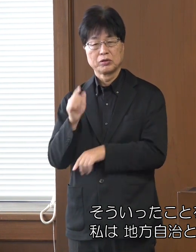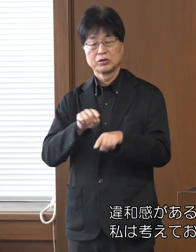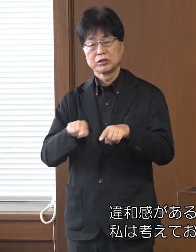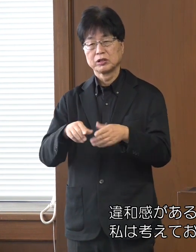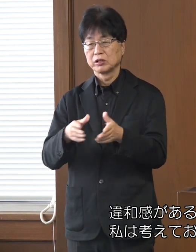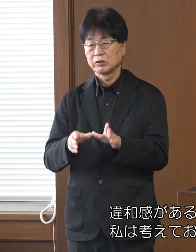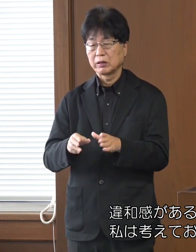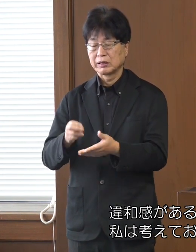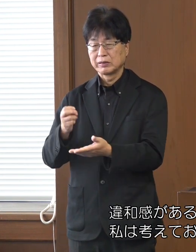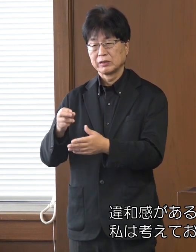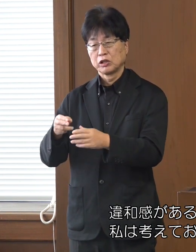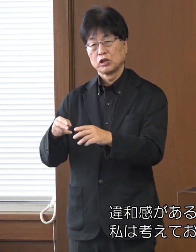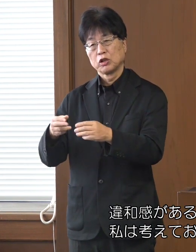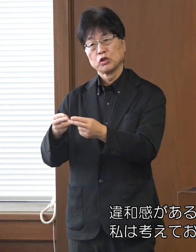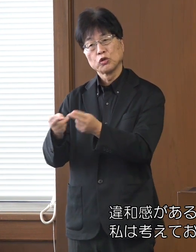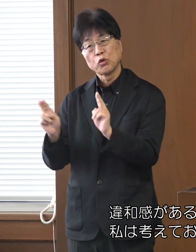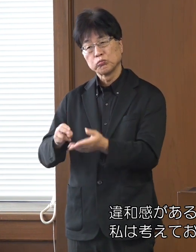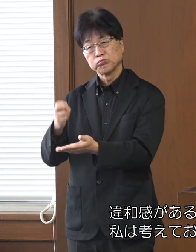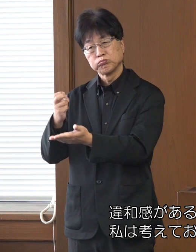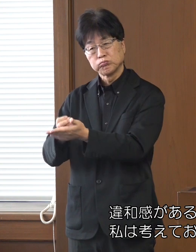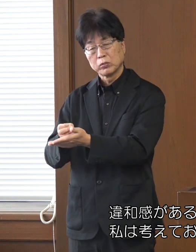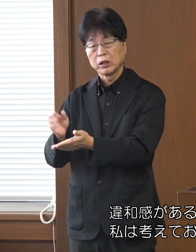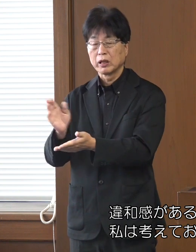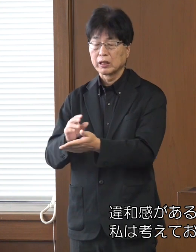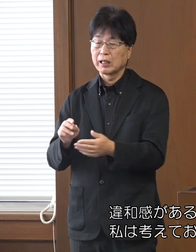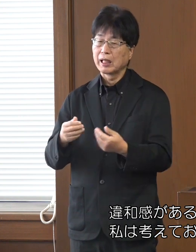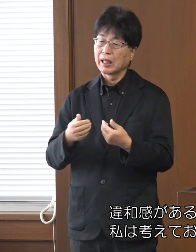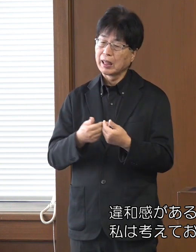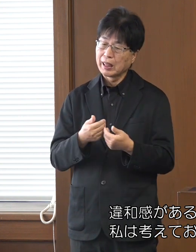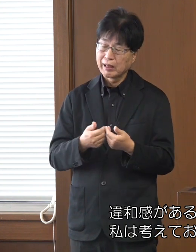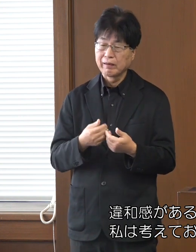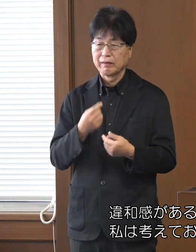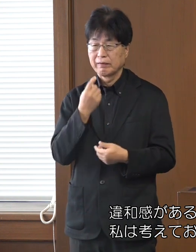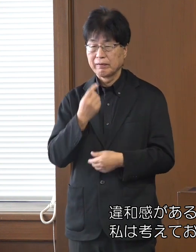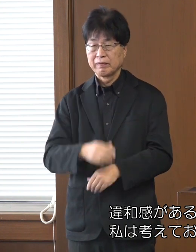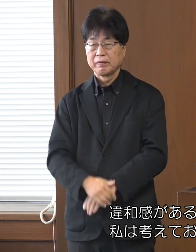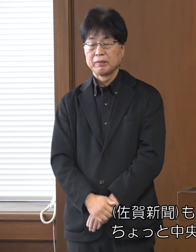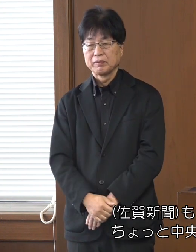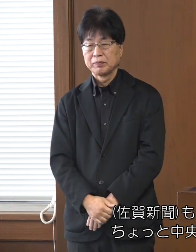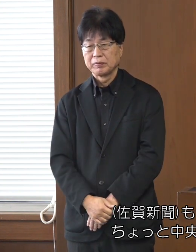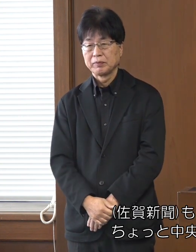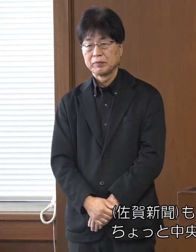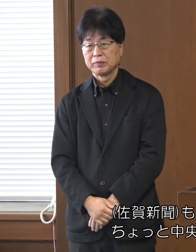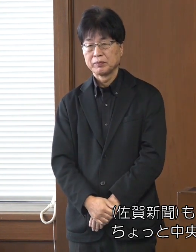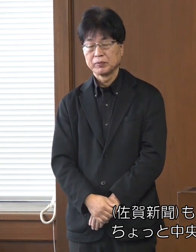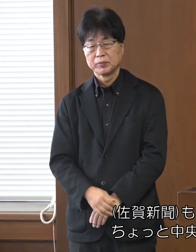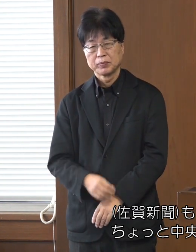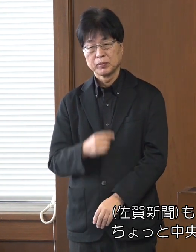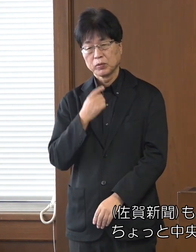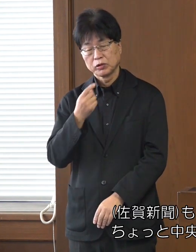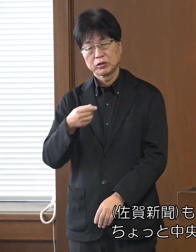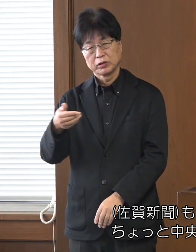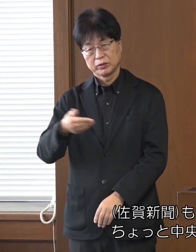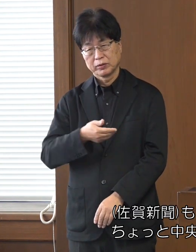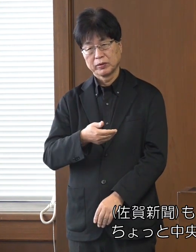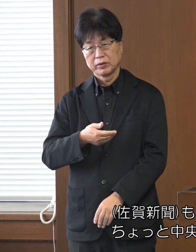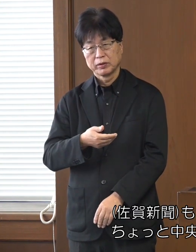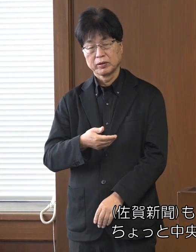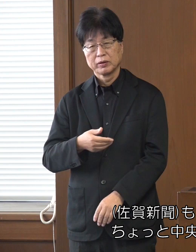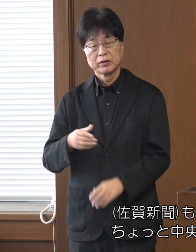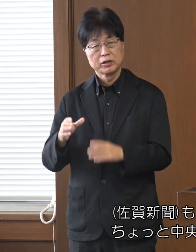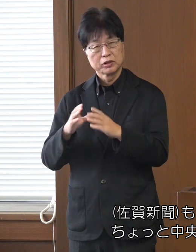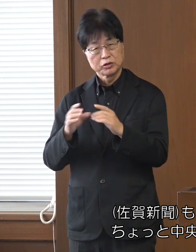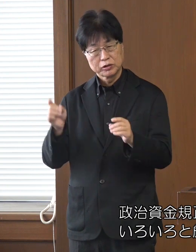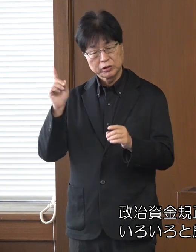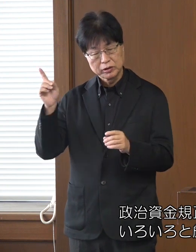違和感がある、馴染まないのではないかと私は考えております。 も もう一点ですね、ちょっと中央の話にな